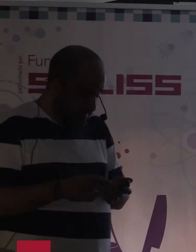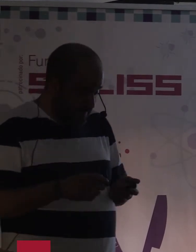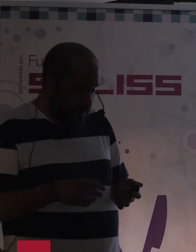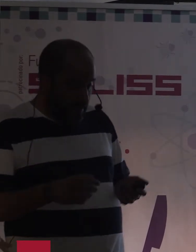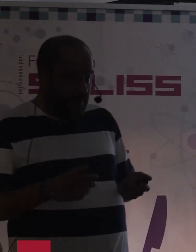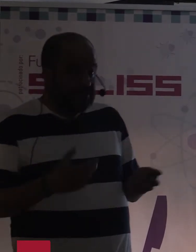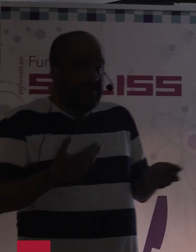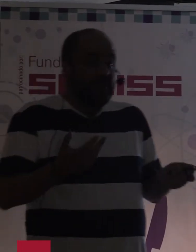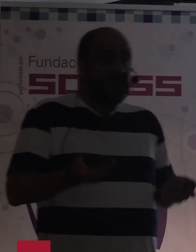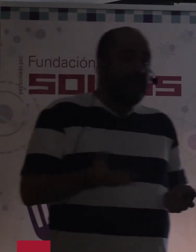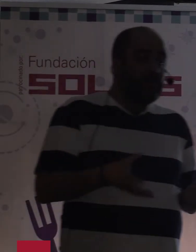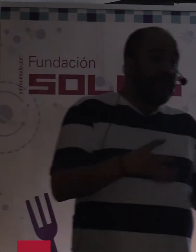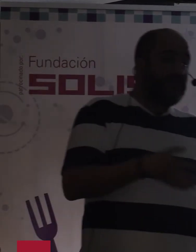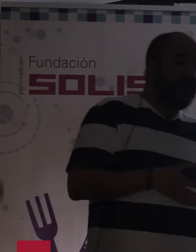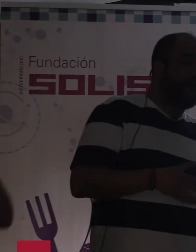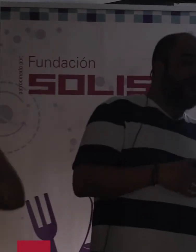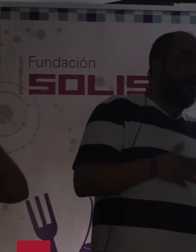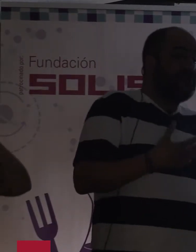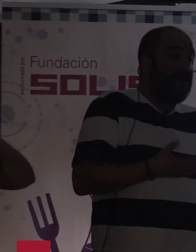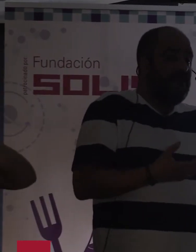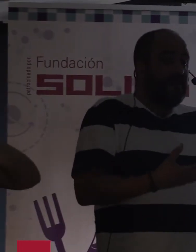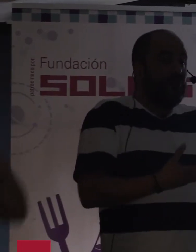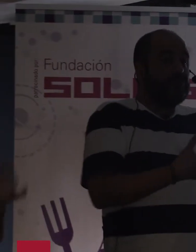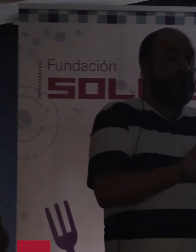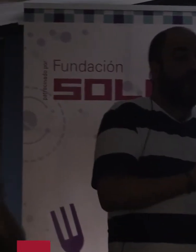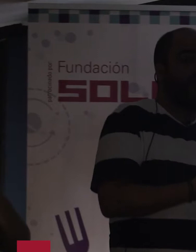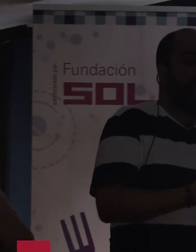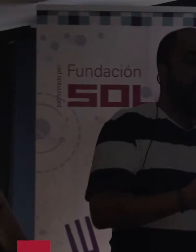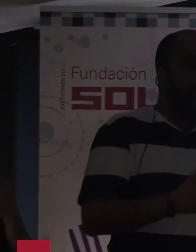cable. Pues hace un tiempo nos planteamos la posibilidad de